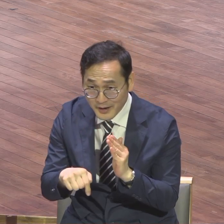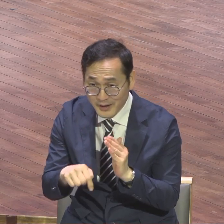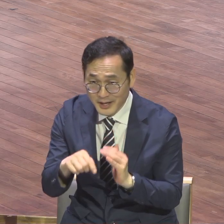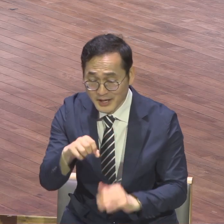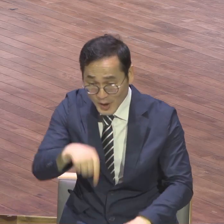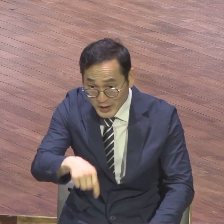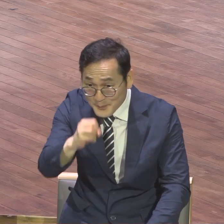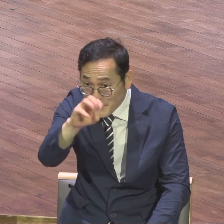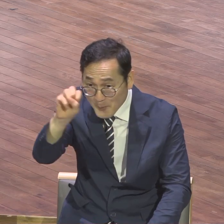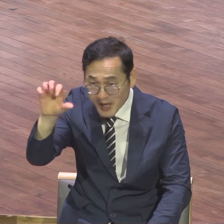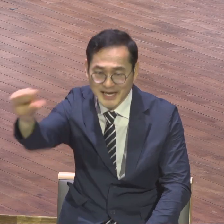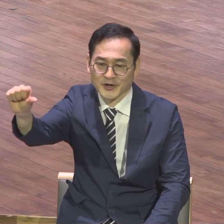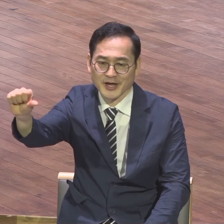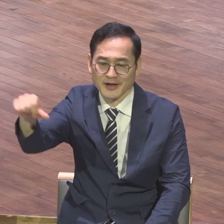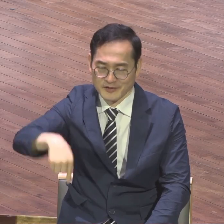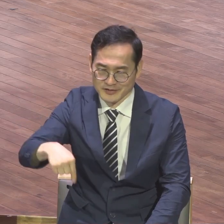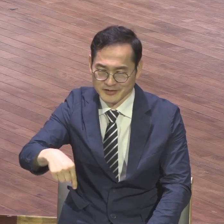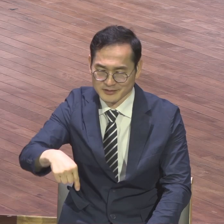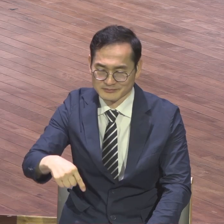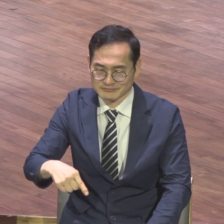다섯 개짜리 교회라고 자부합니다.